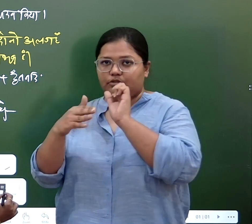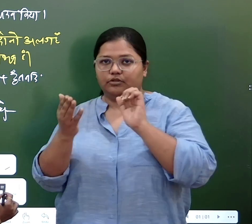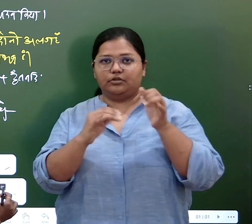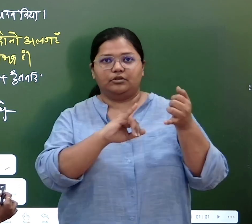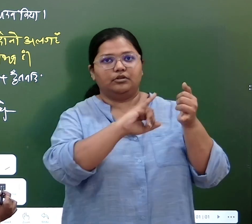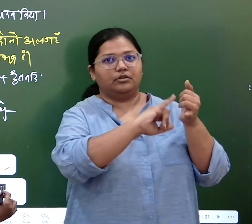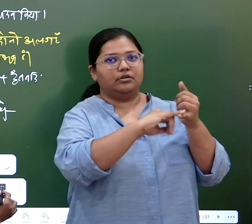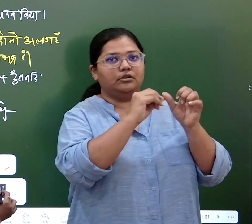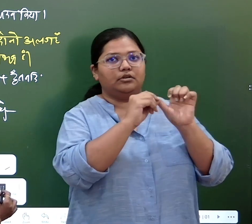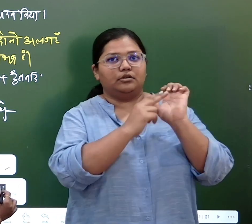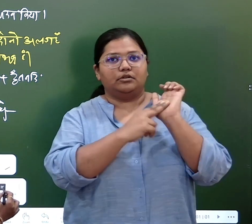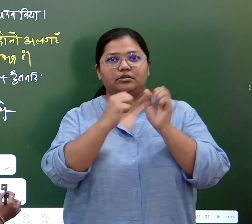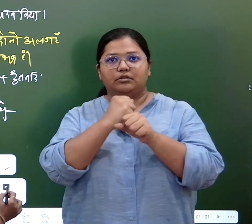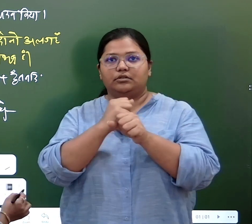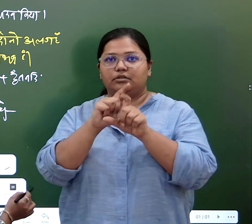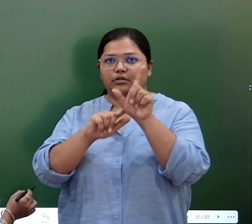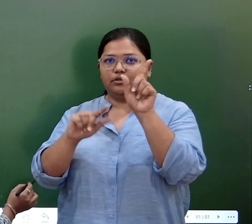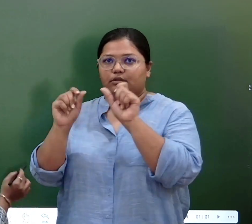एक मिनट,